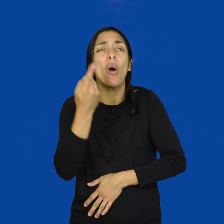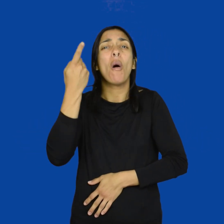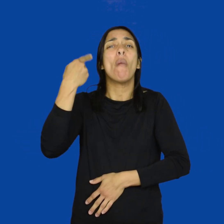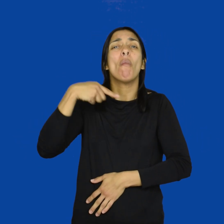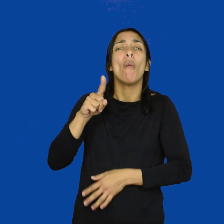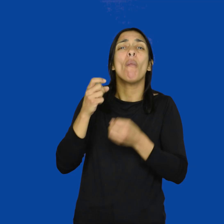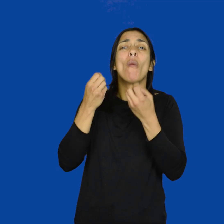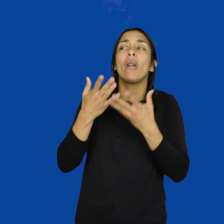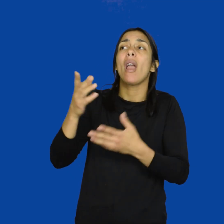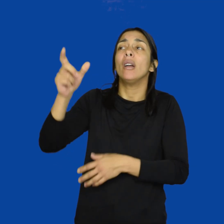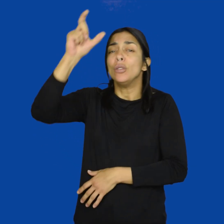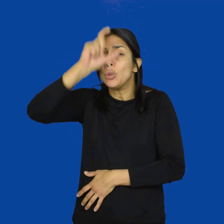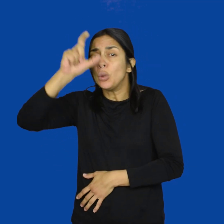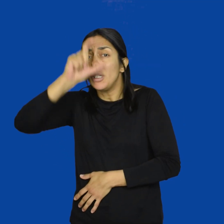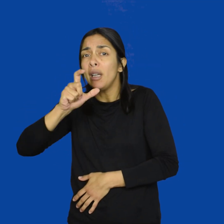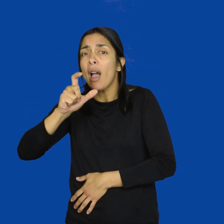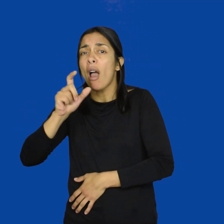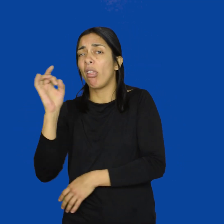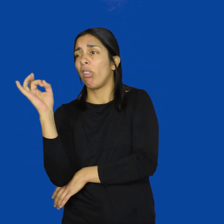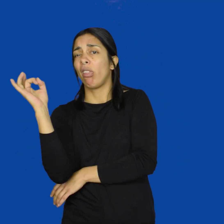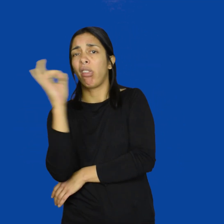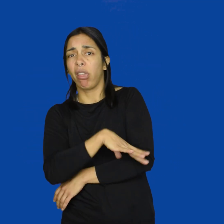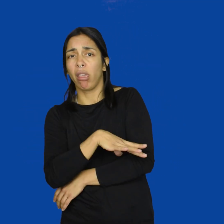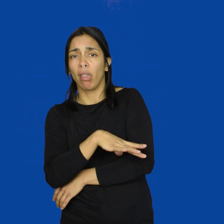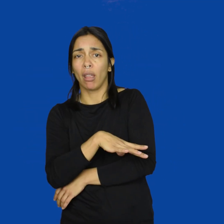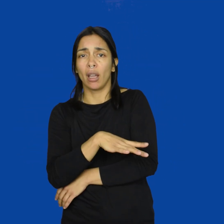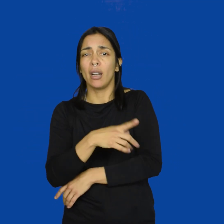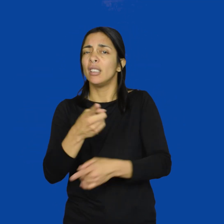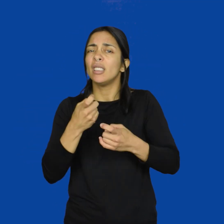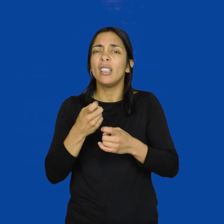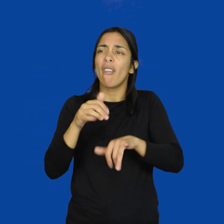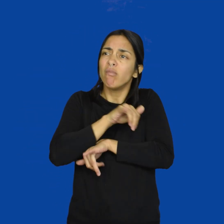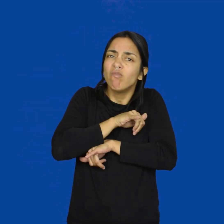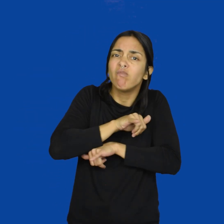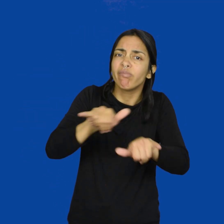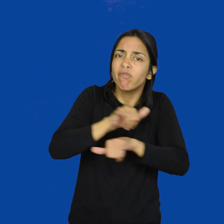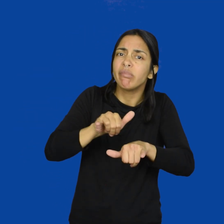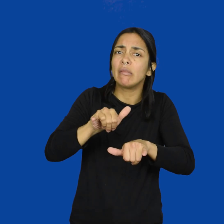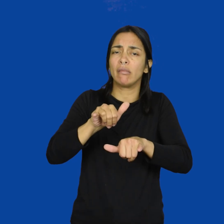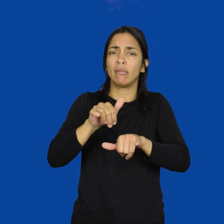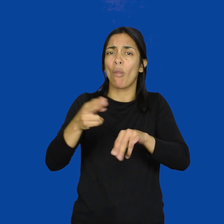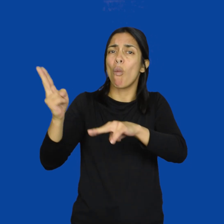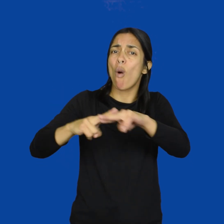de Turquía, intentando de alguna manera denunciar los crímenes acaecidos.